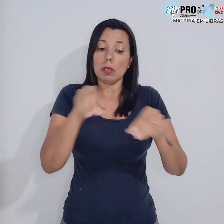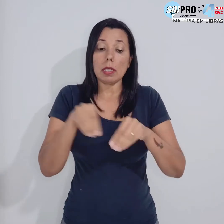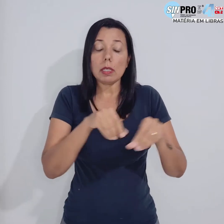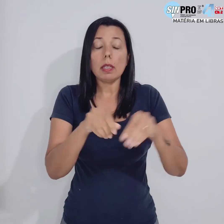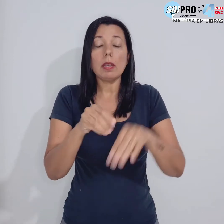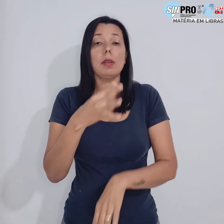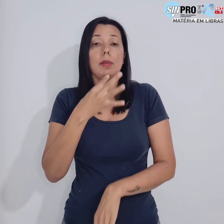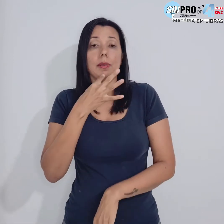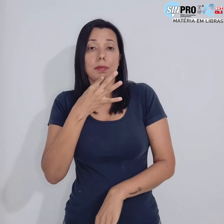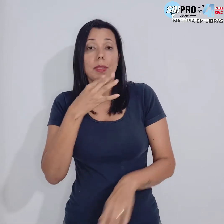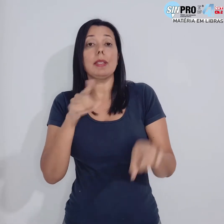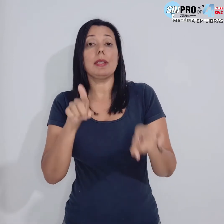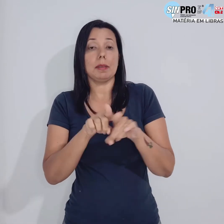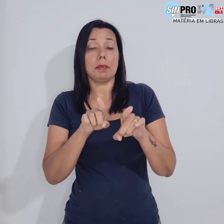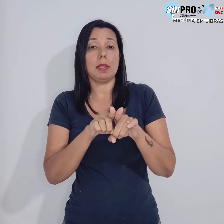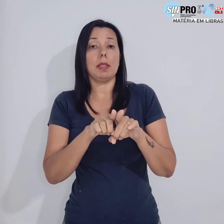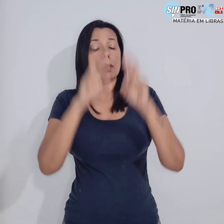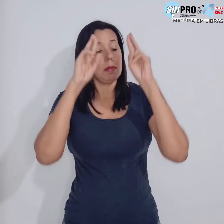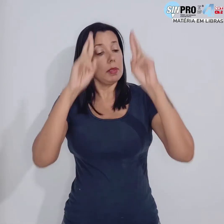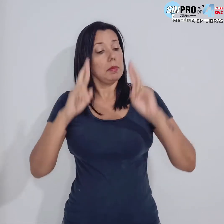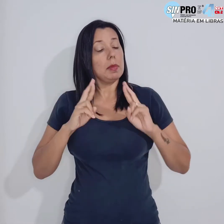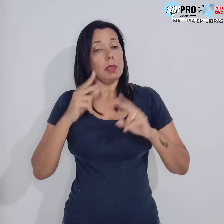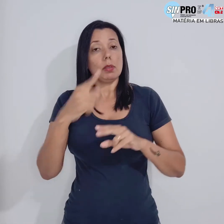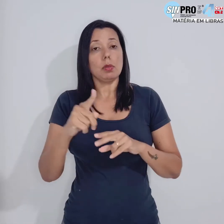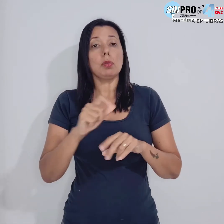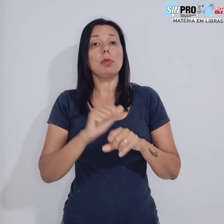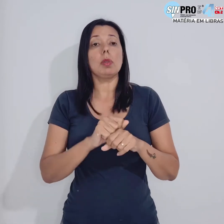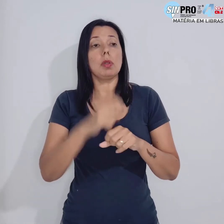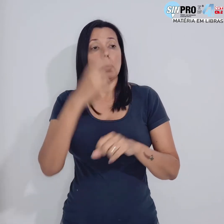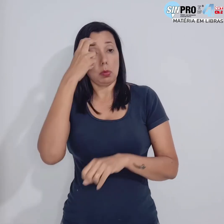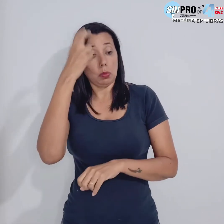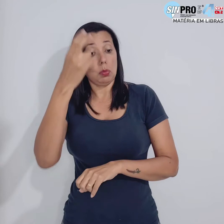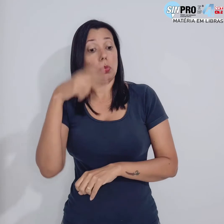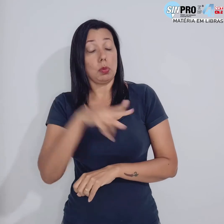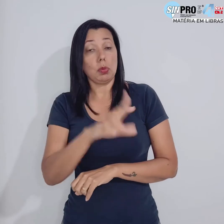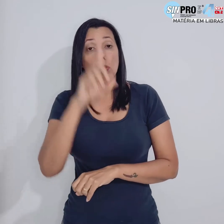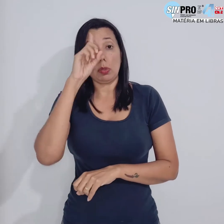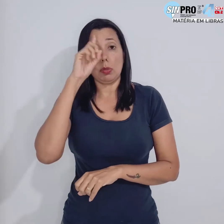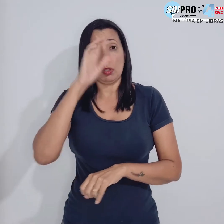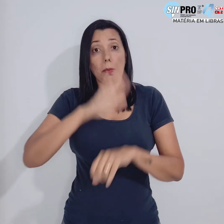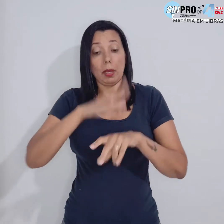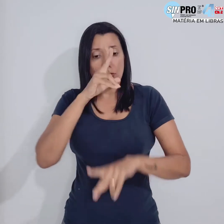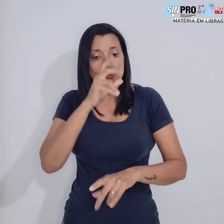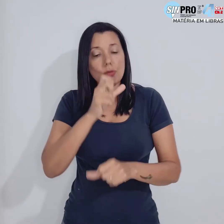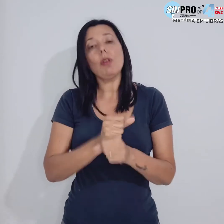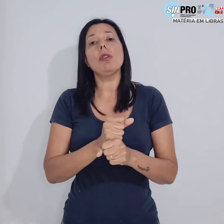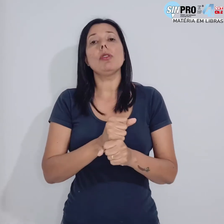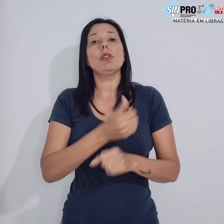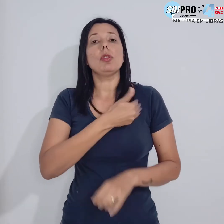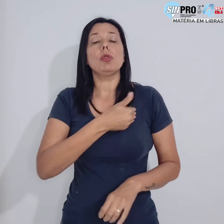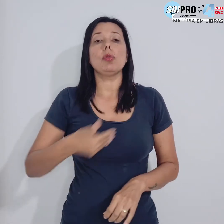ao reconhecimento e ao respeito às suas culturas continuam cada vez mais forte. No governo